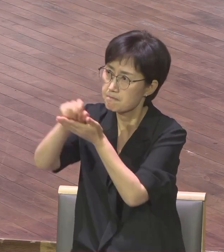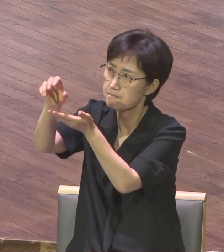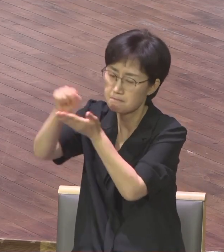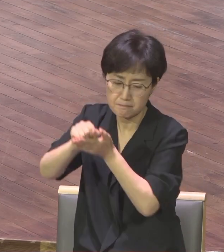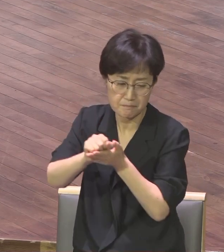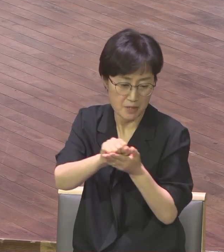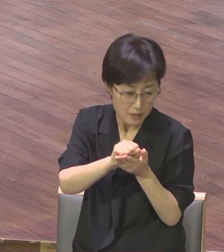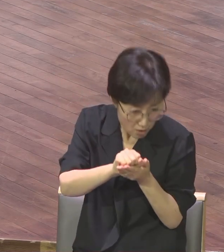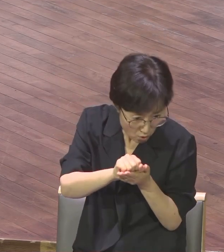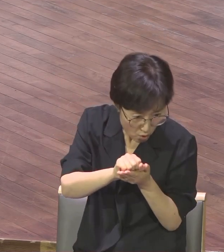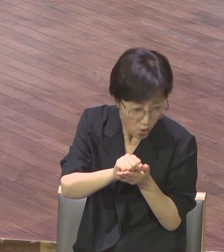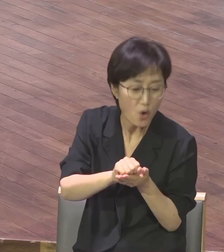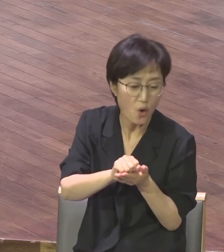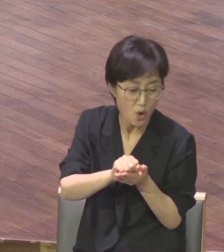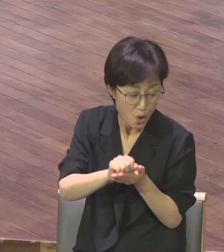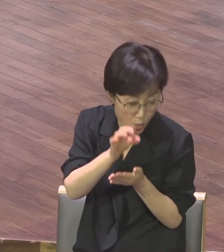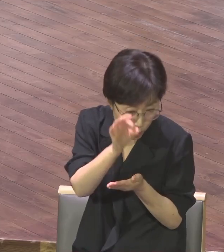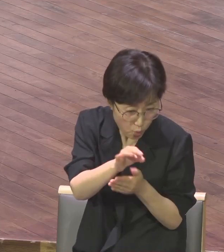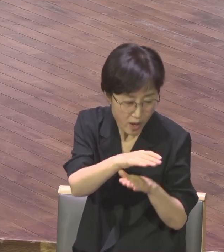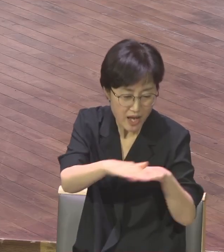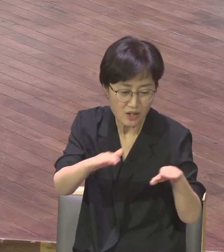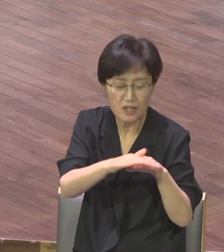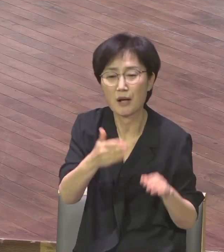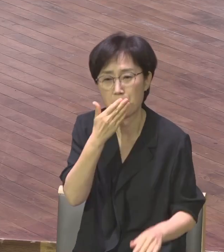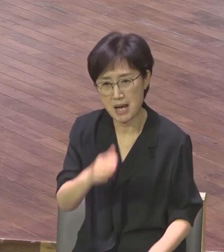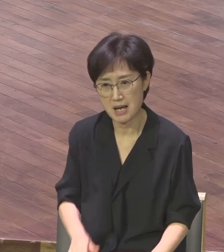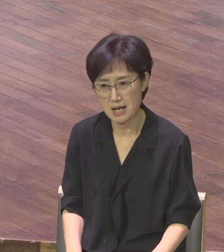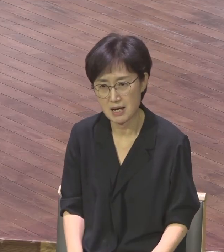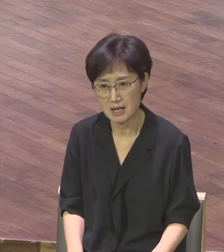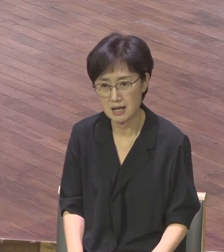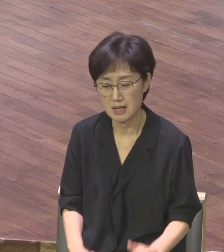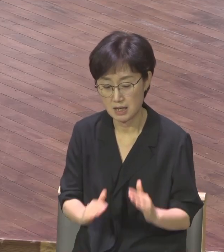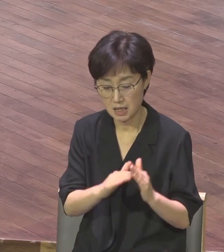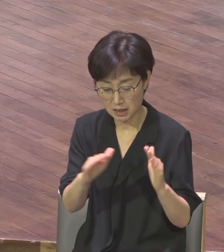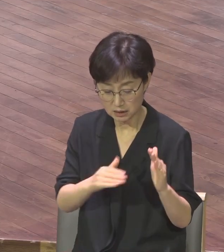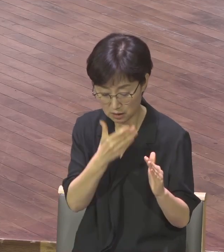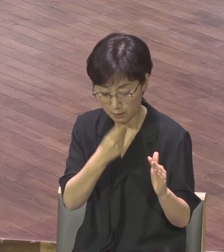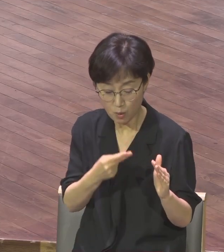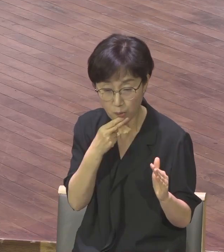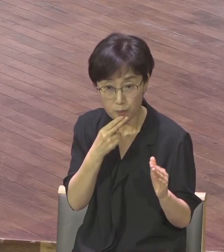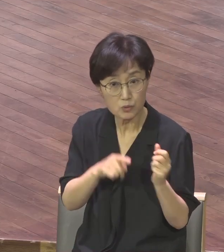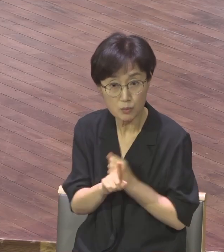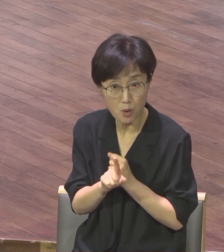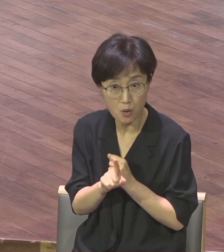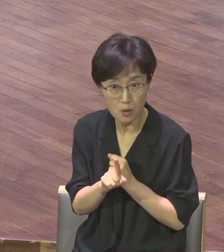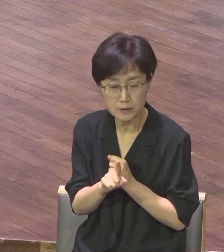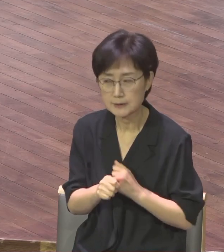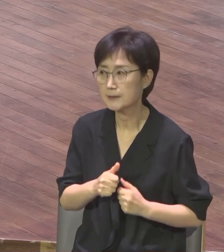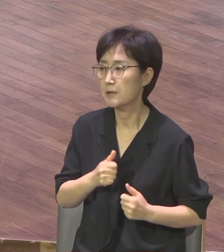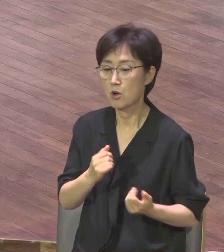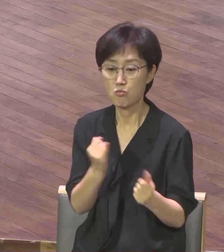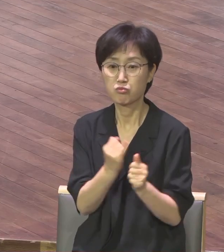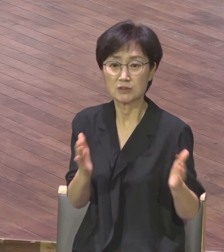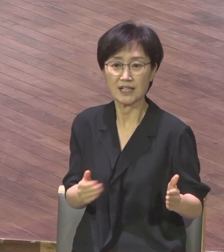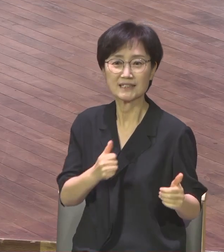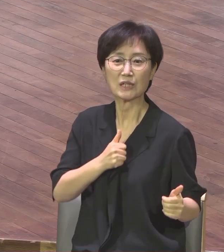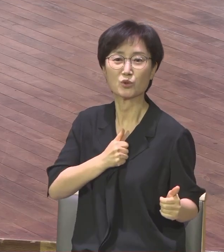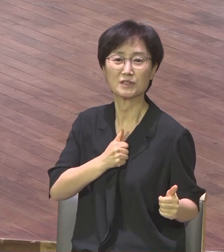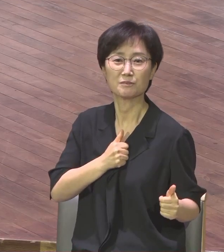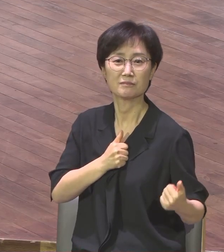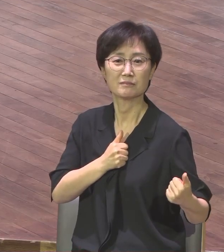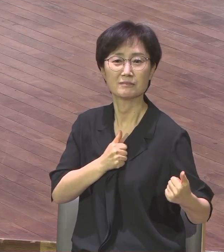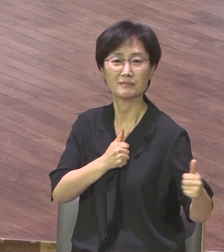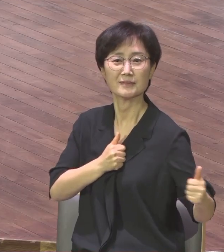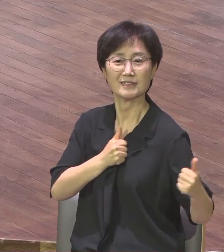가정이 행복하지 못합니까? 뭐 조그마한 거 하나 그 오해돼가지고 그 자존심 싸움, 부부 사이에 자존심